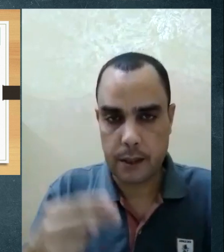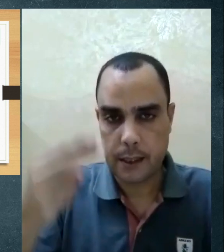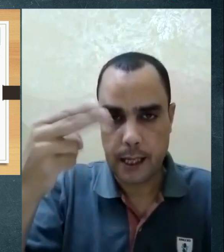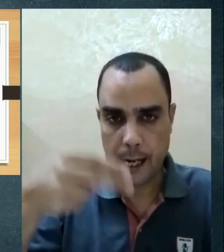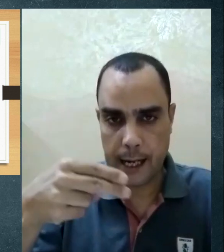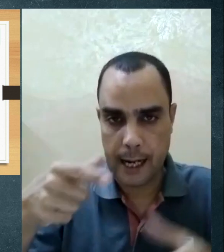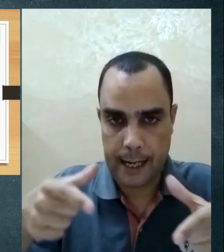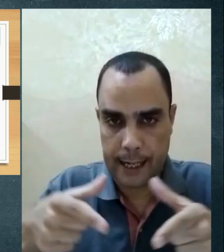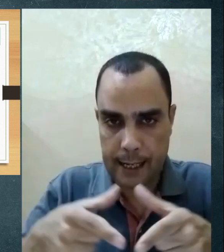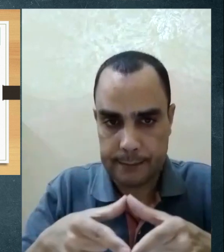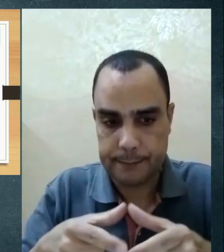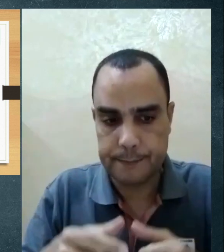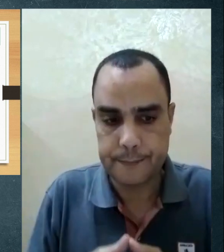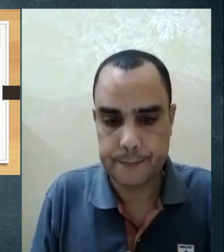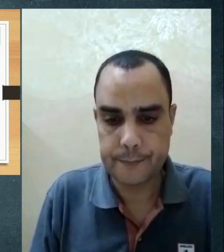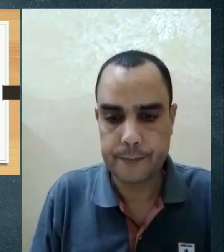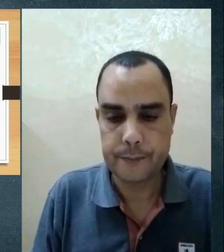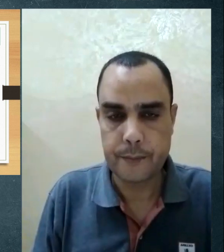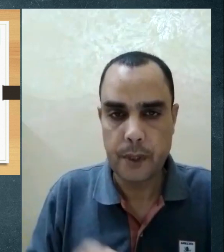أفراد العائلة